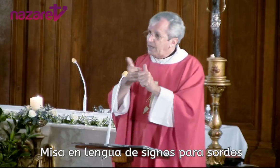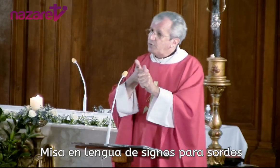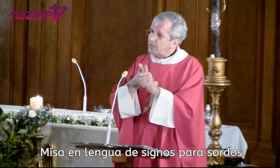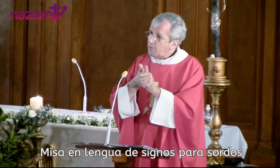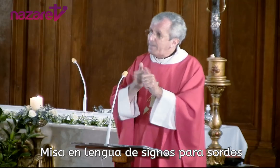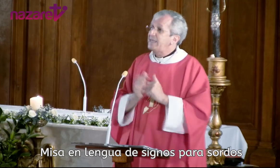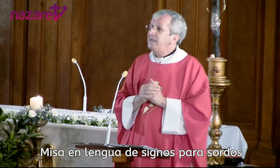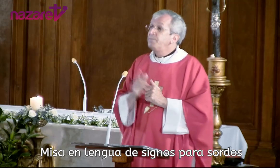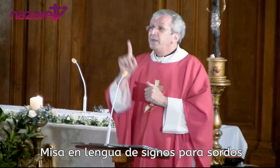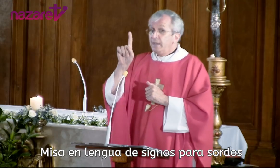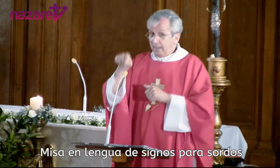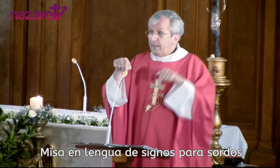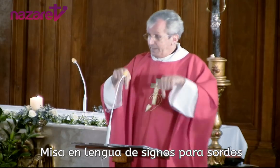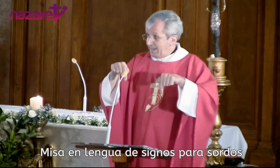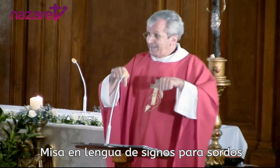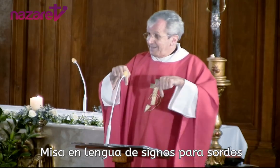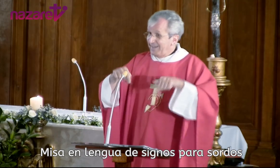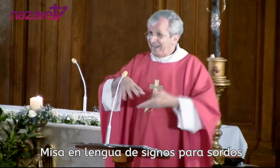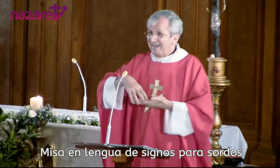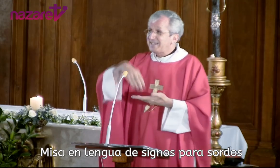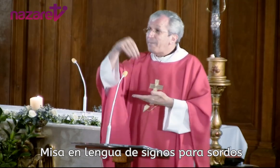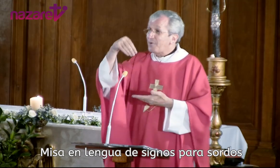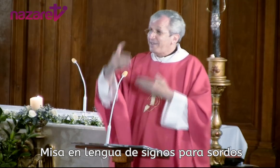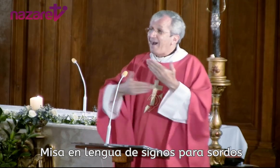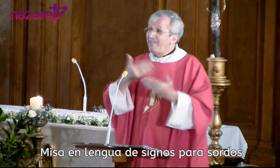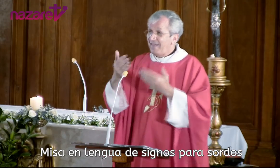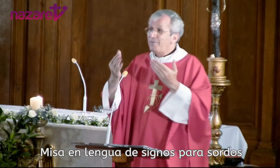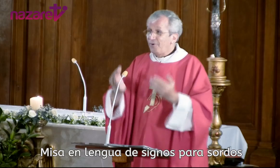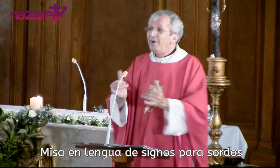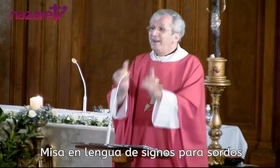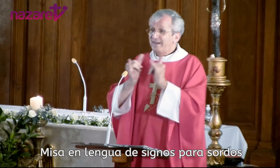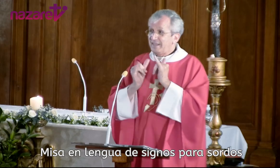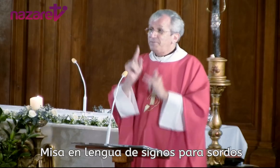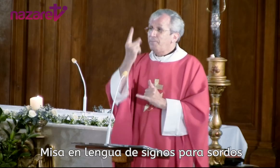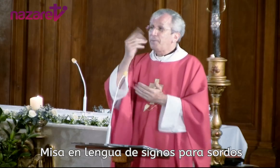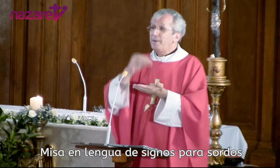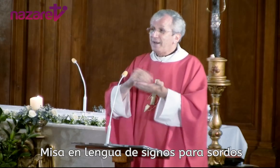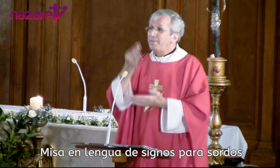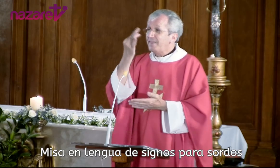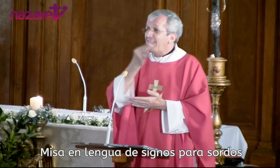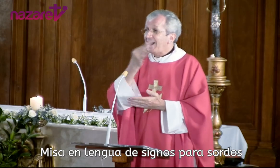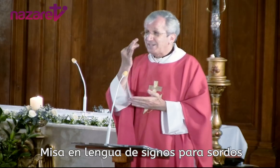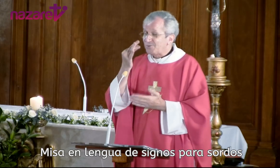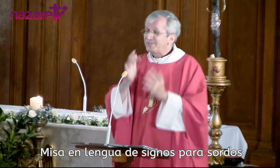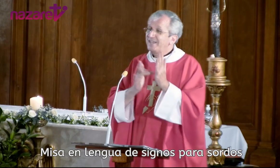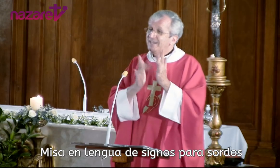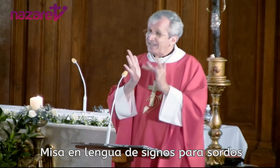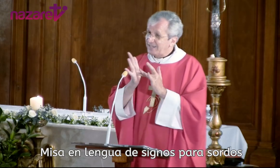hoy nos acompañan, y también aquí, en esta parroquia, celebró, recibió por primera vez a Jesús, ese Jesús